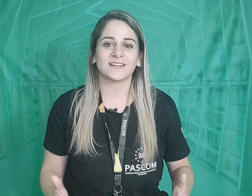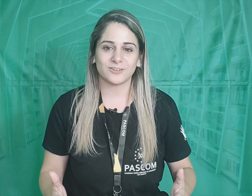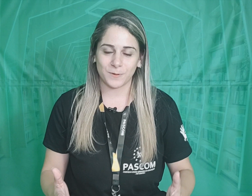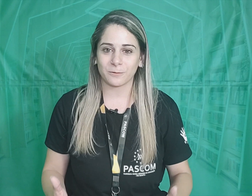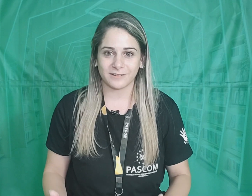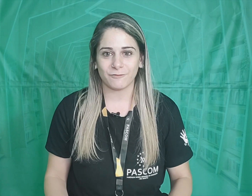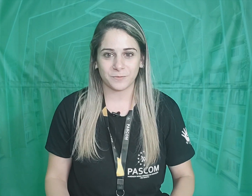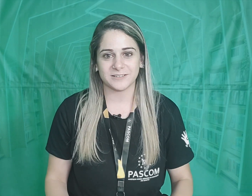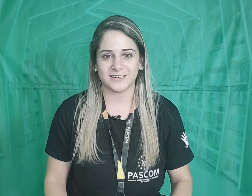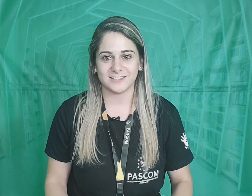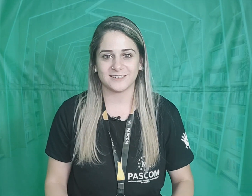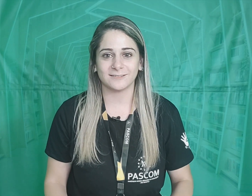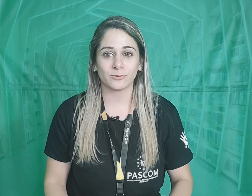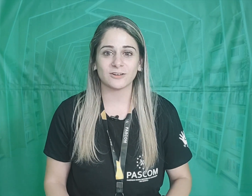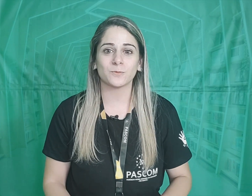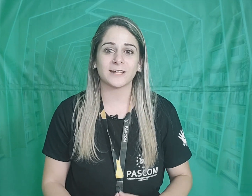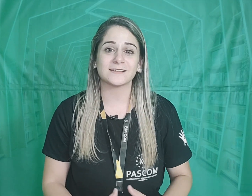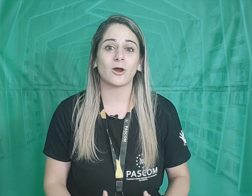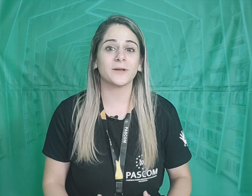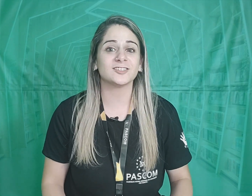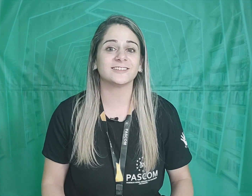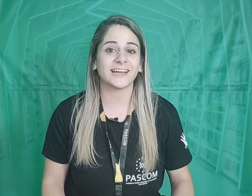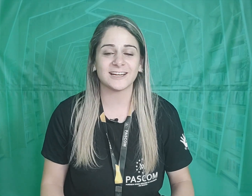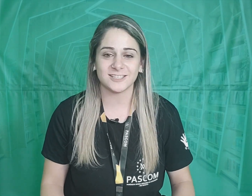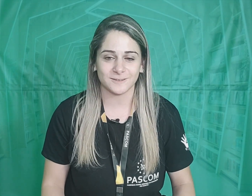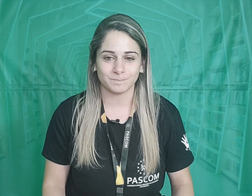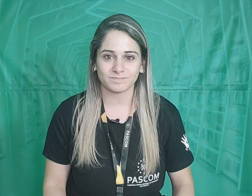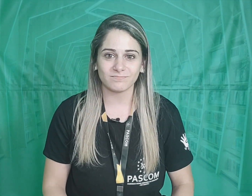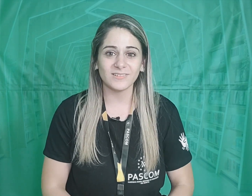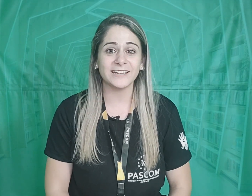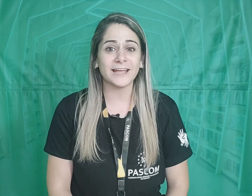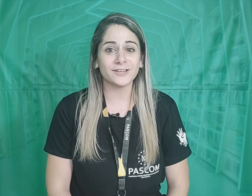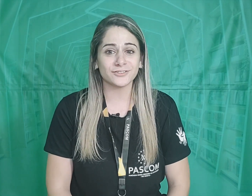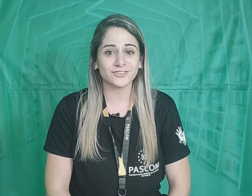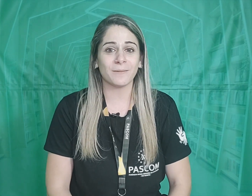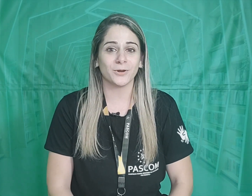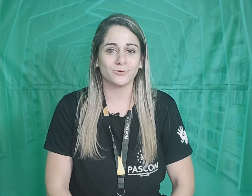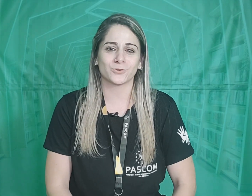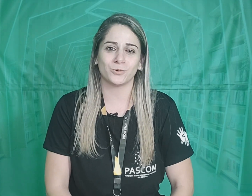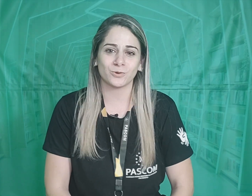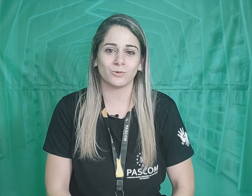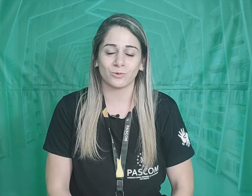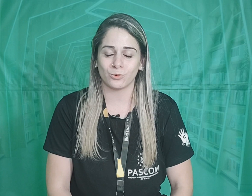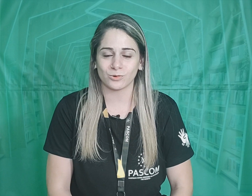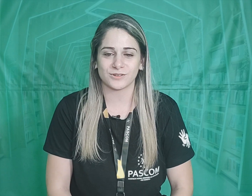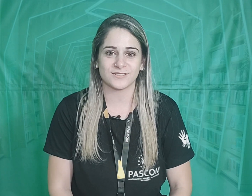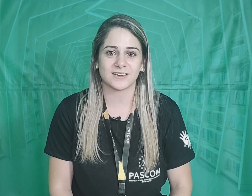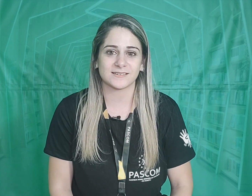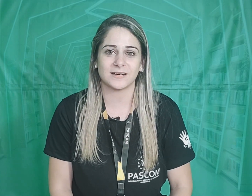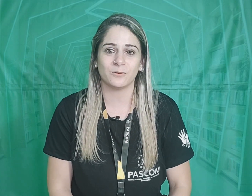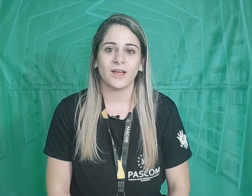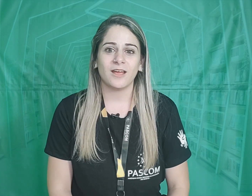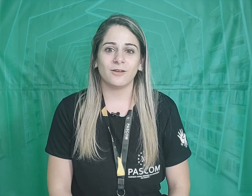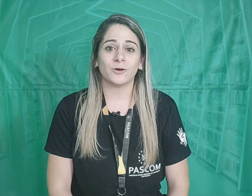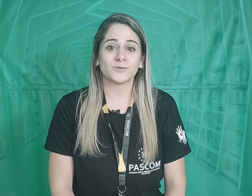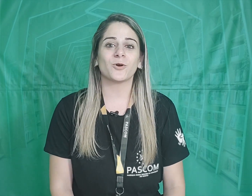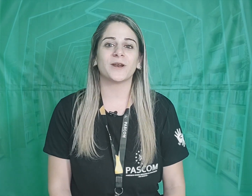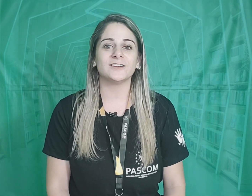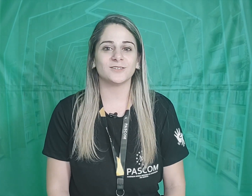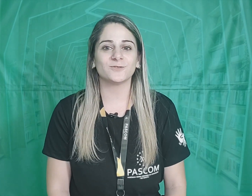que eles perguntavam para a gente. Então que eles pudessem realmente interagir. E aí a gente abriu o curso, a inscrição, e fomos surpreendidos